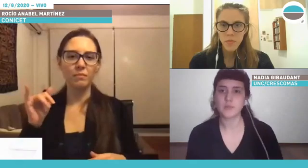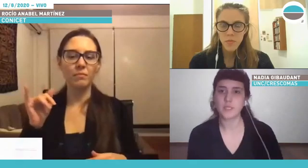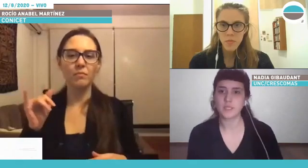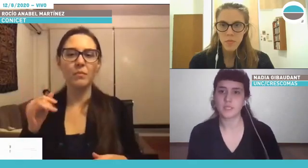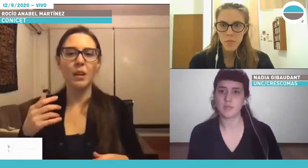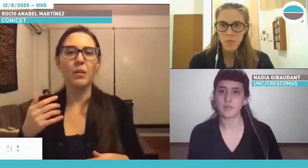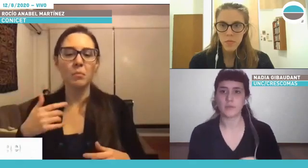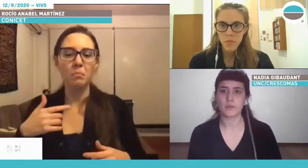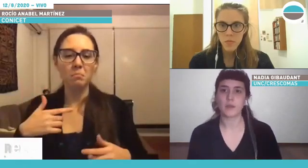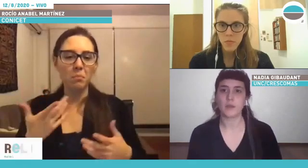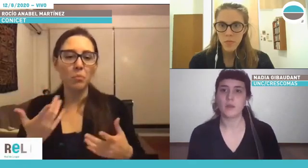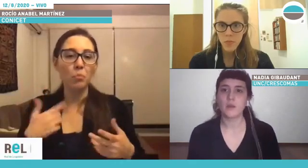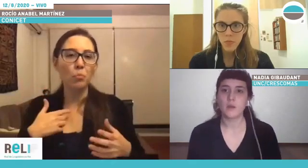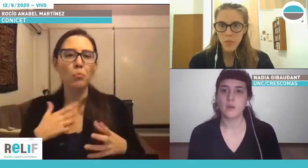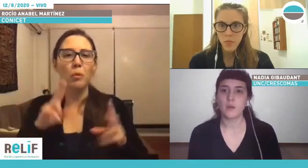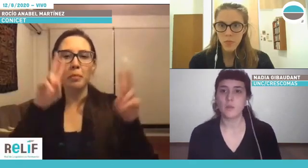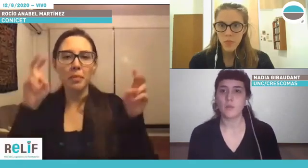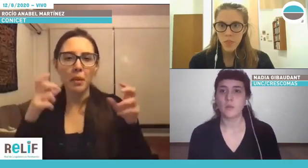Sí.